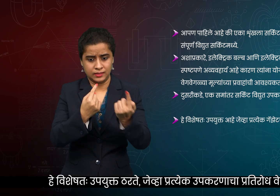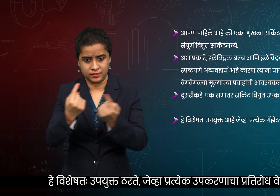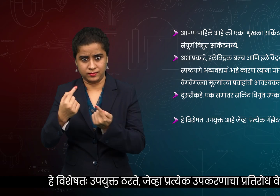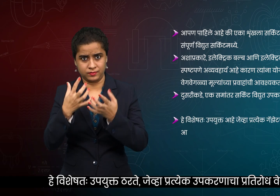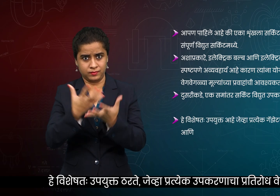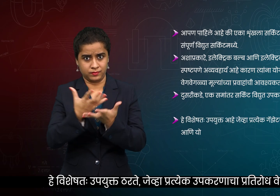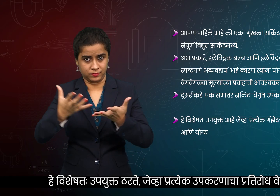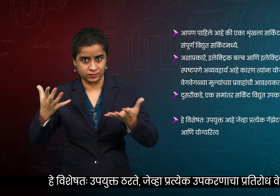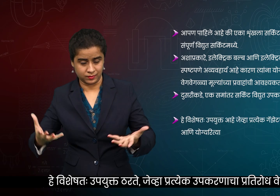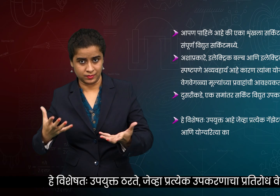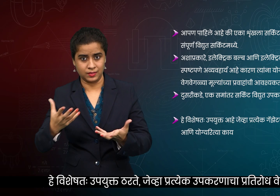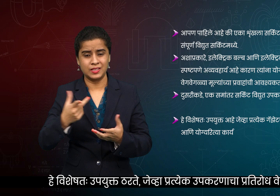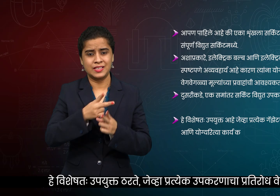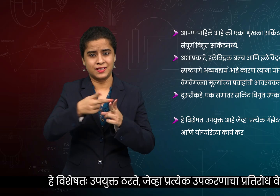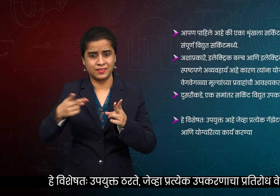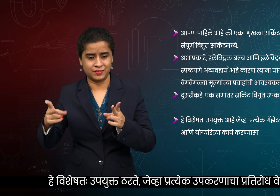वेगळा असतो